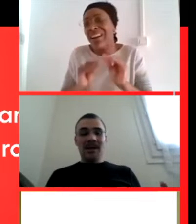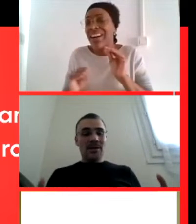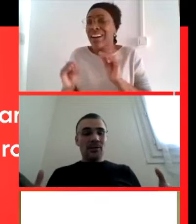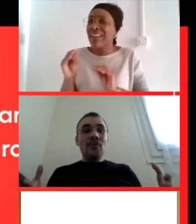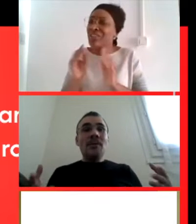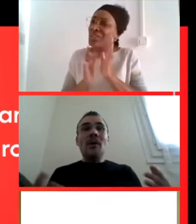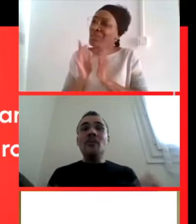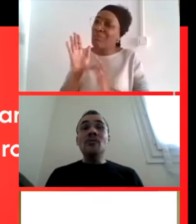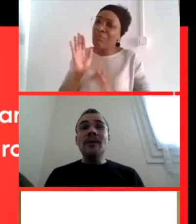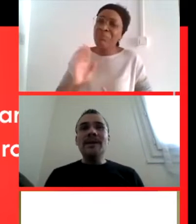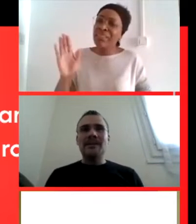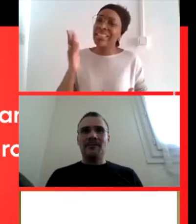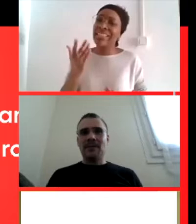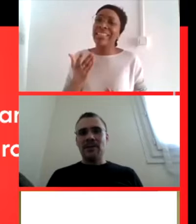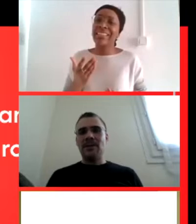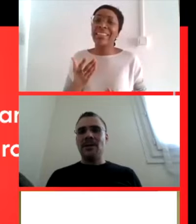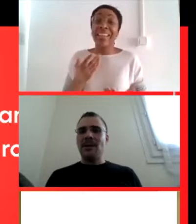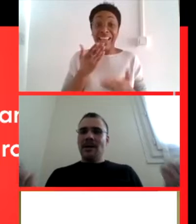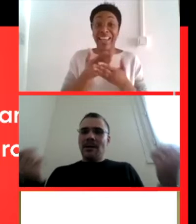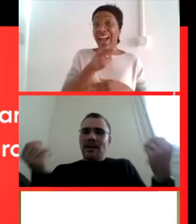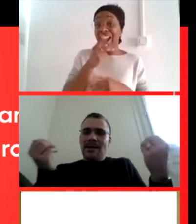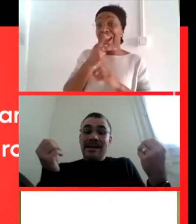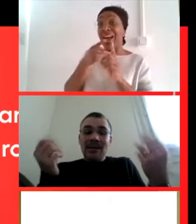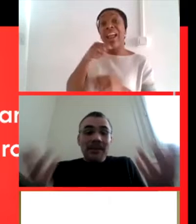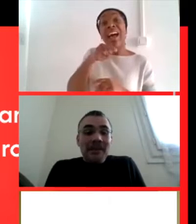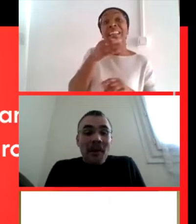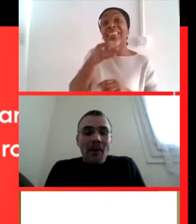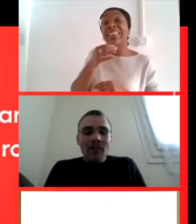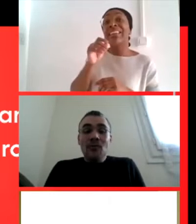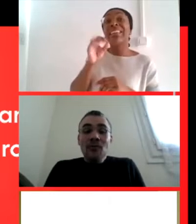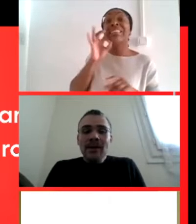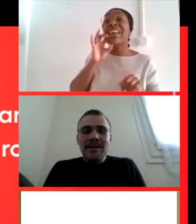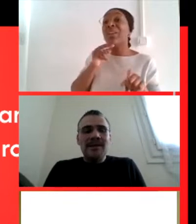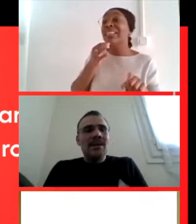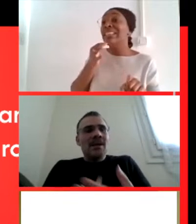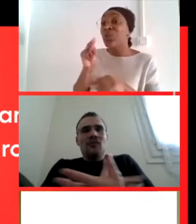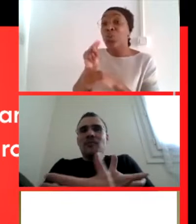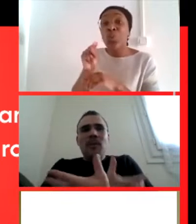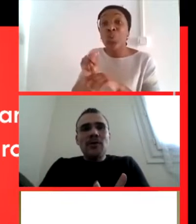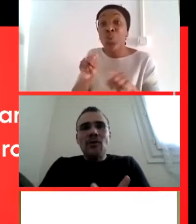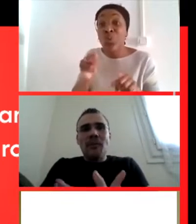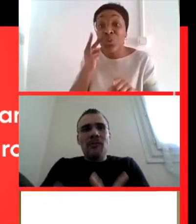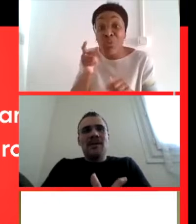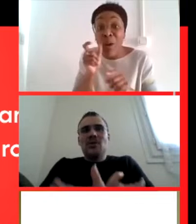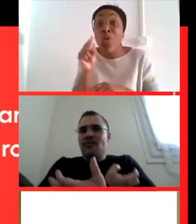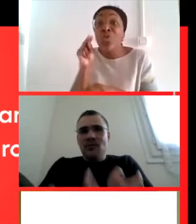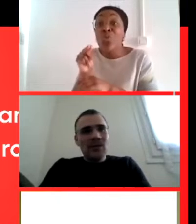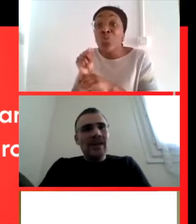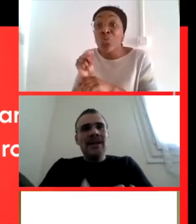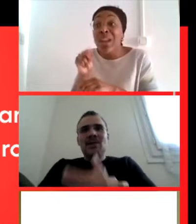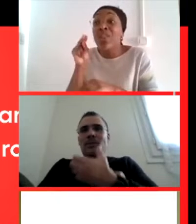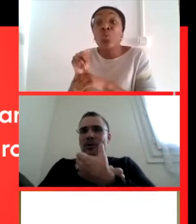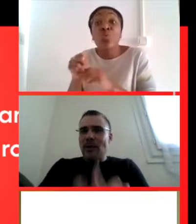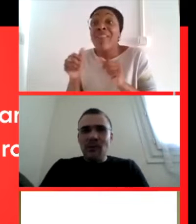«Bien, nous sommes comme une nourrice». Et vous imaginez l'exemple qu'il prend, une nourrice, c'est-à-dire: «Je vous porte sur mon sein, je vous